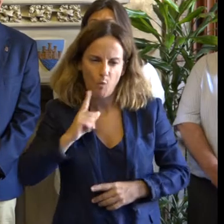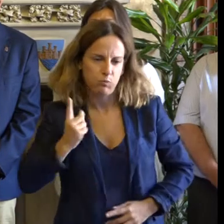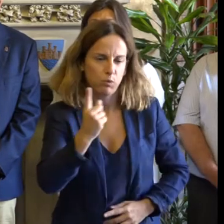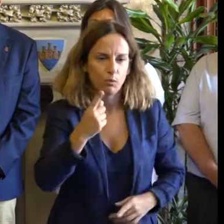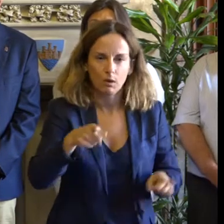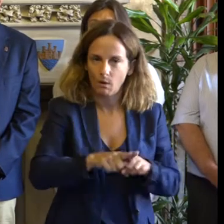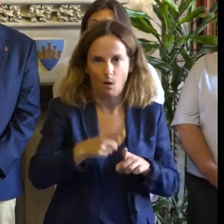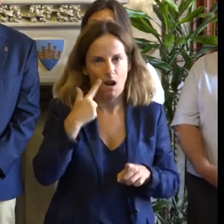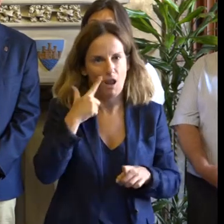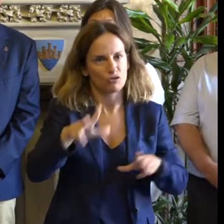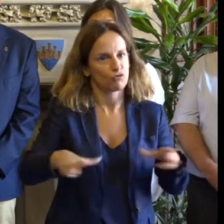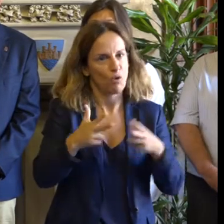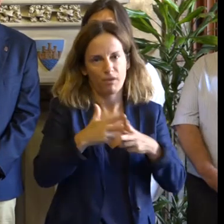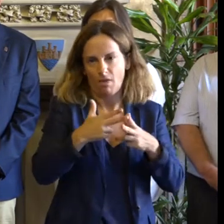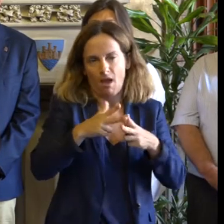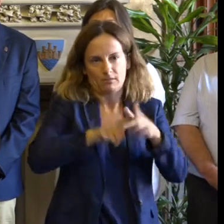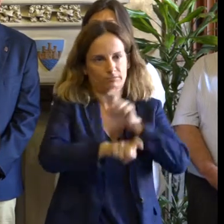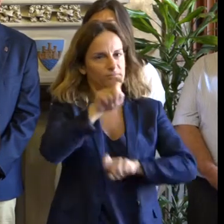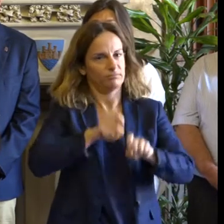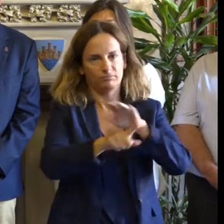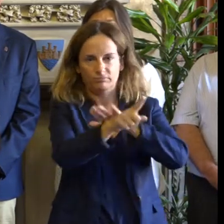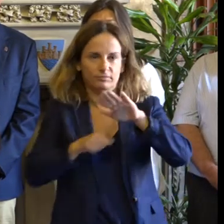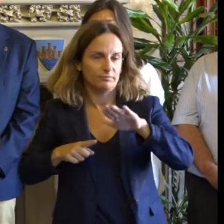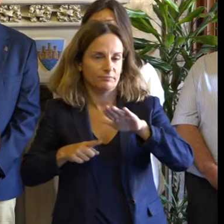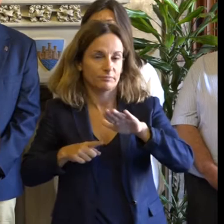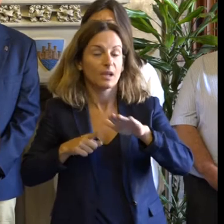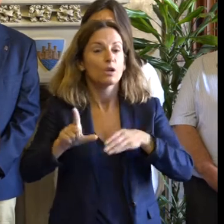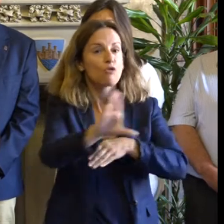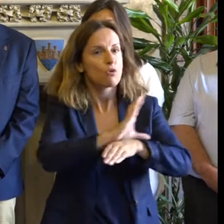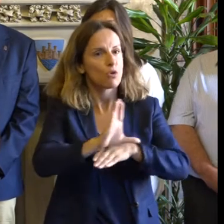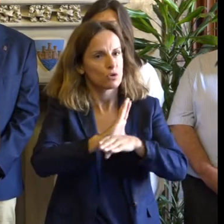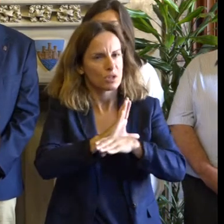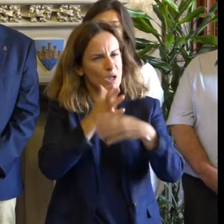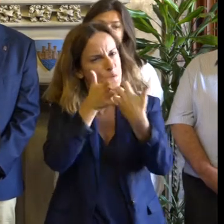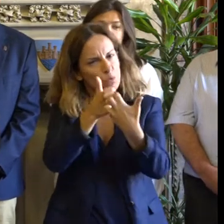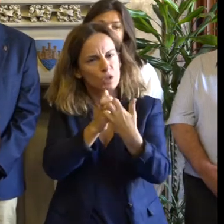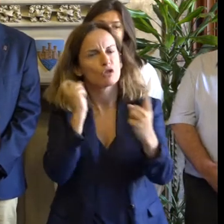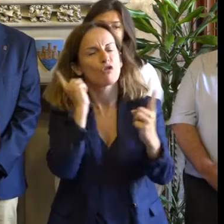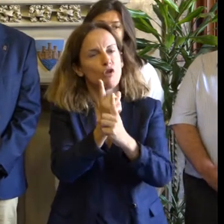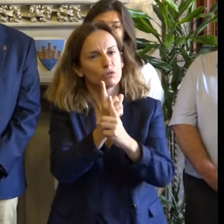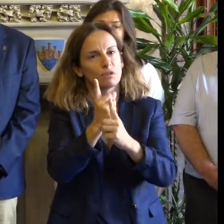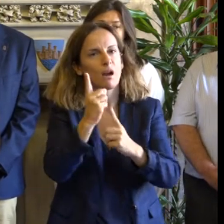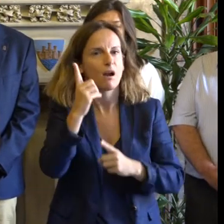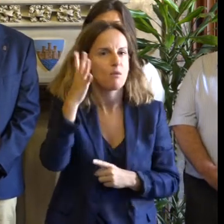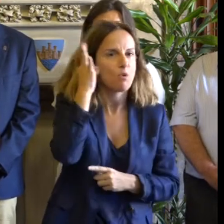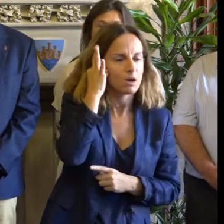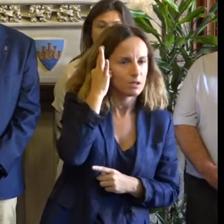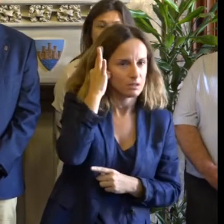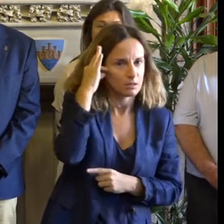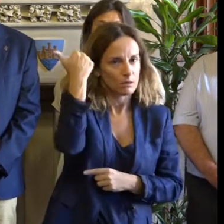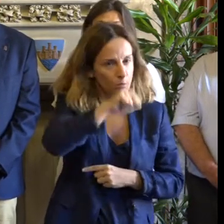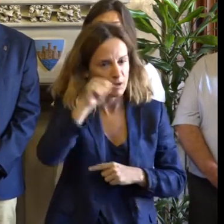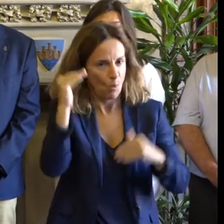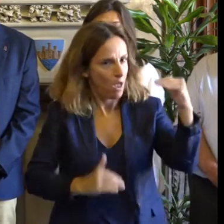un retrocés social de dimensions tràgiques. El Consell lluita contra la desigualtat de gènere i la violència masclista, des